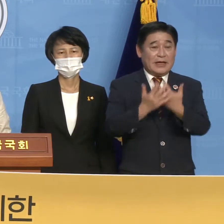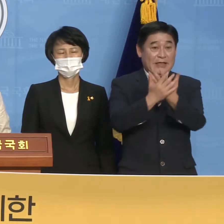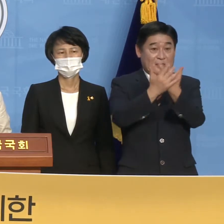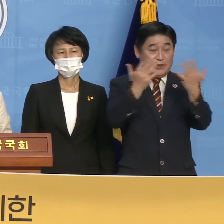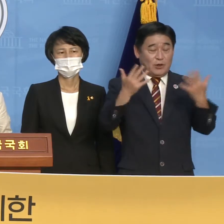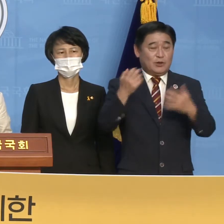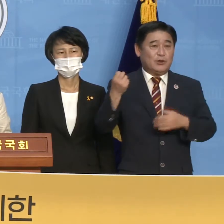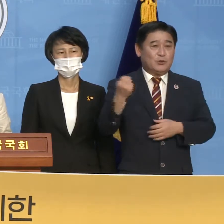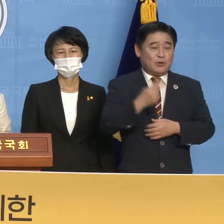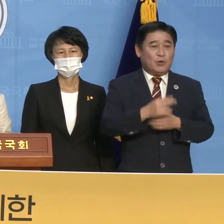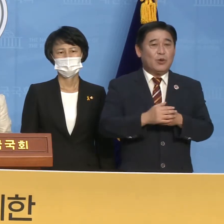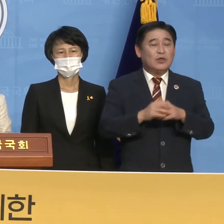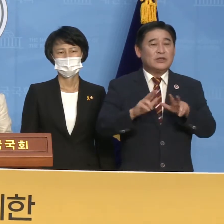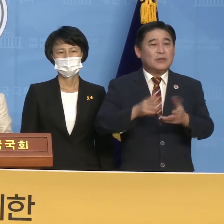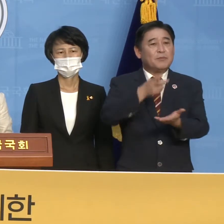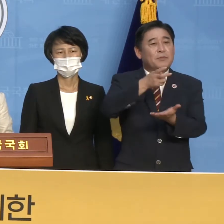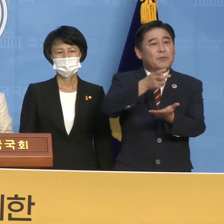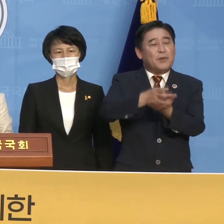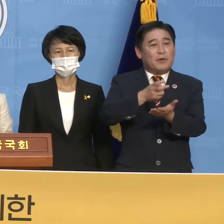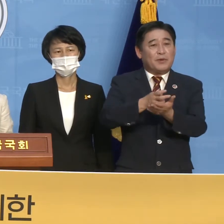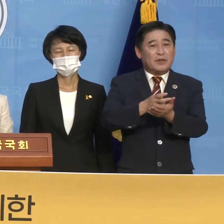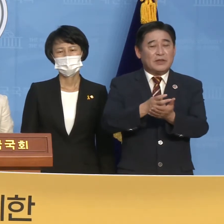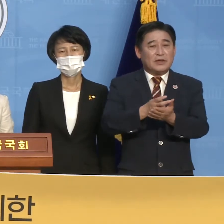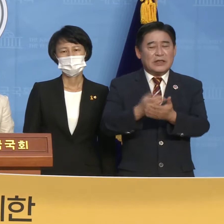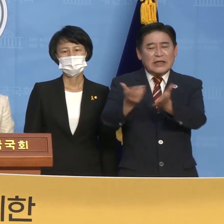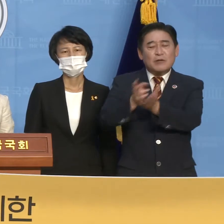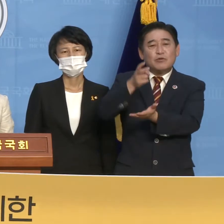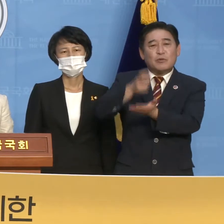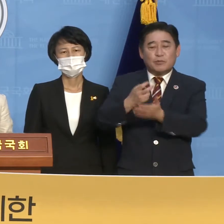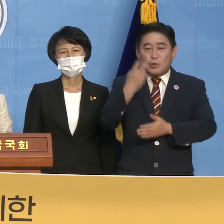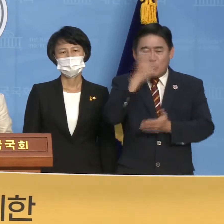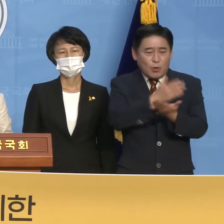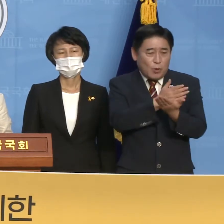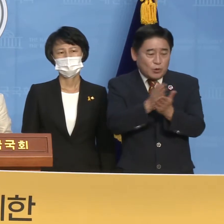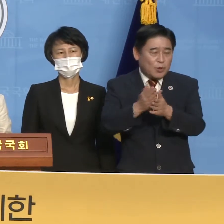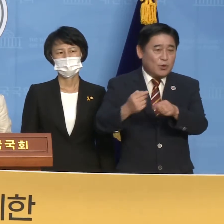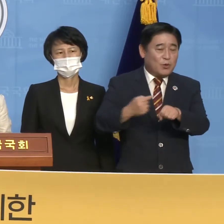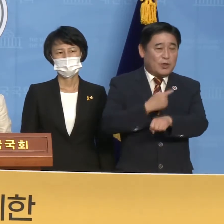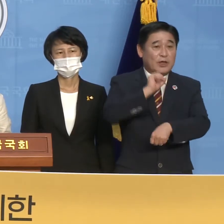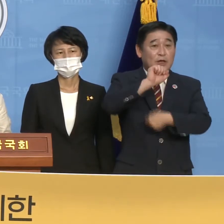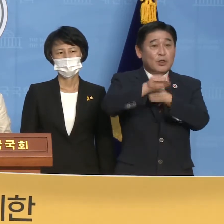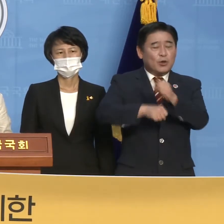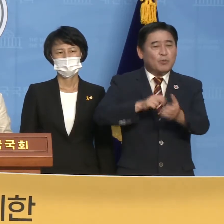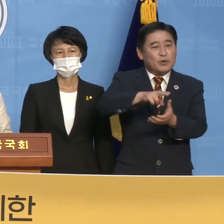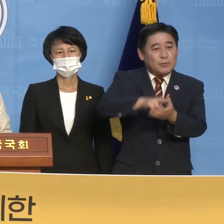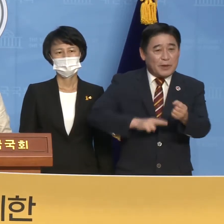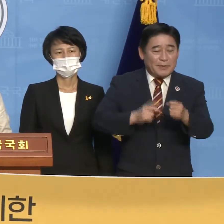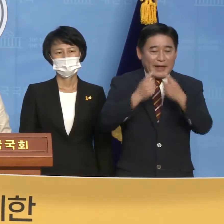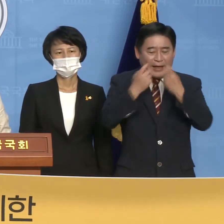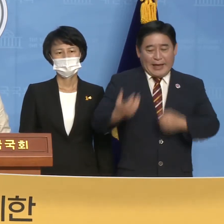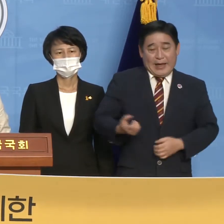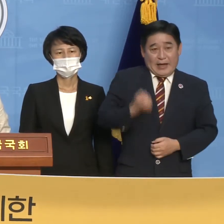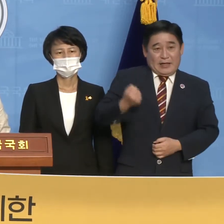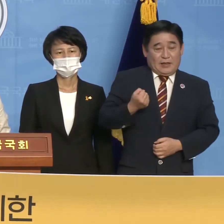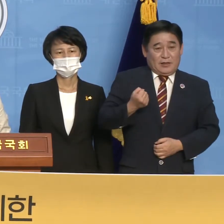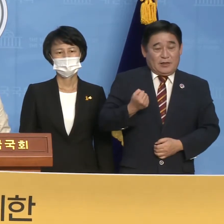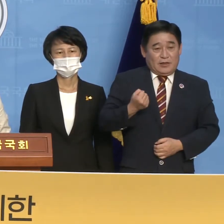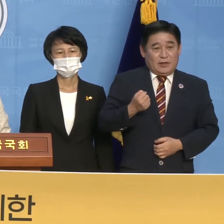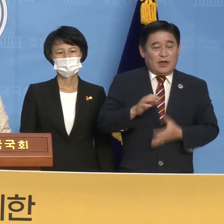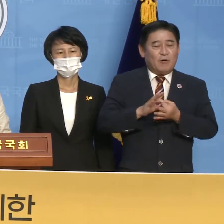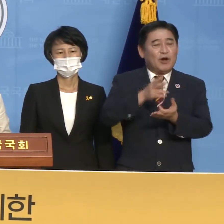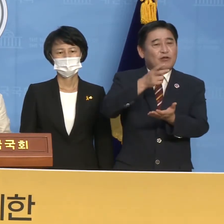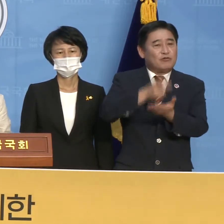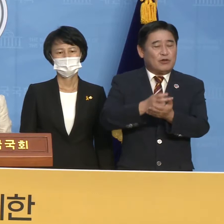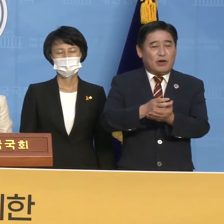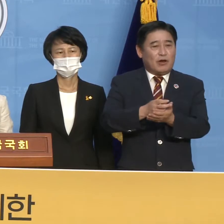전시뿐만이 아닙니다. 현행법에는 일부 법정 보호종을 제외하고는 야생동물의 판매와 개인 소유에 관한 규정이